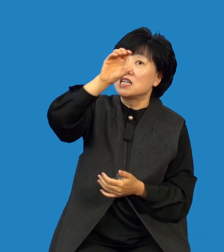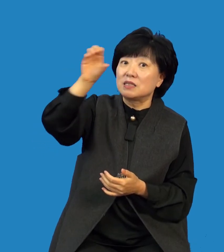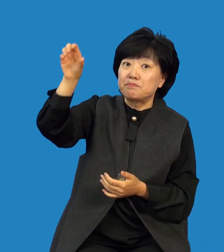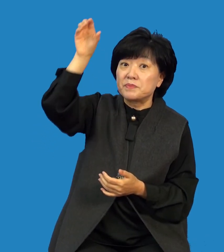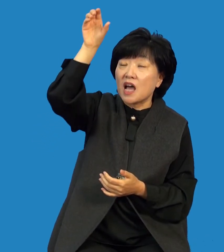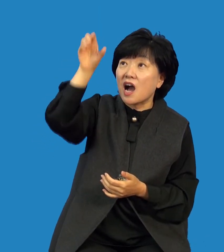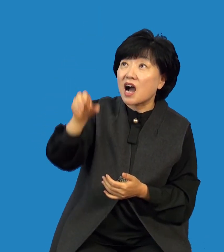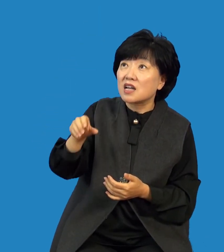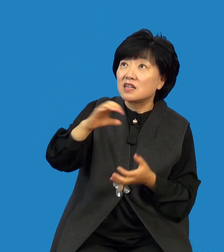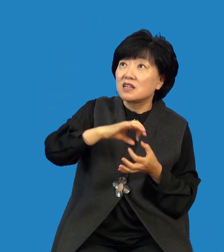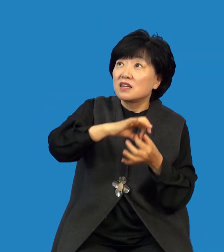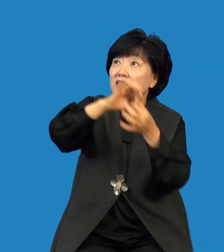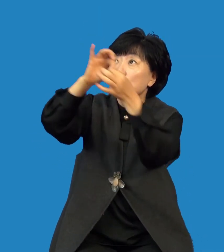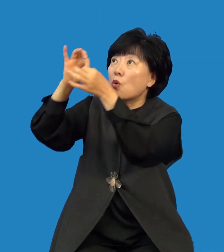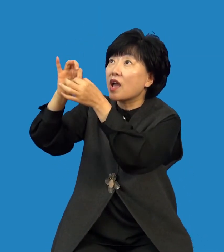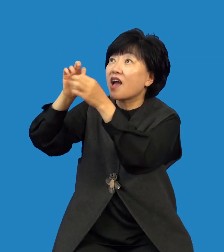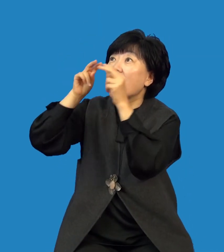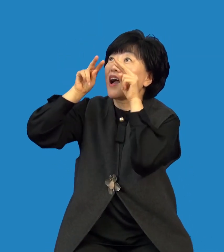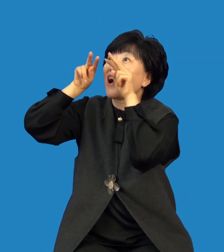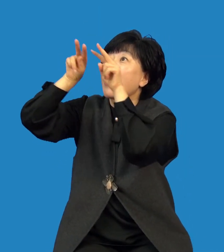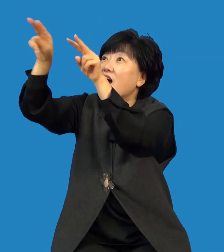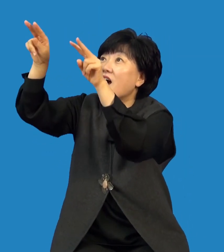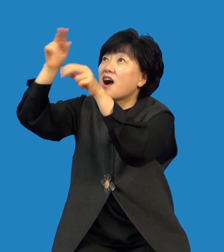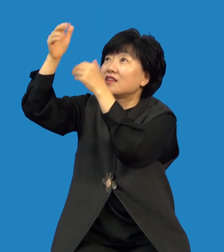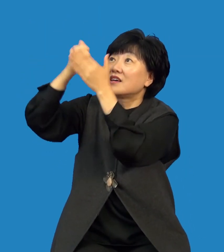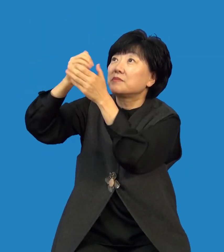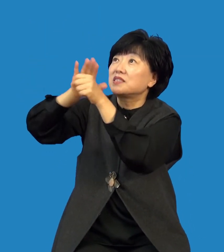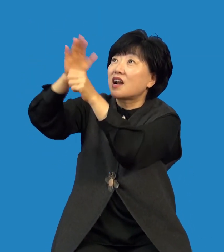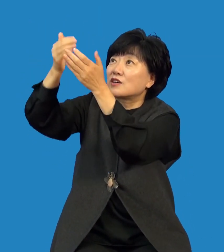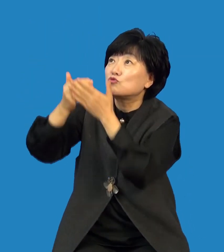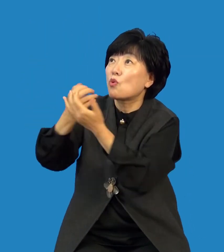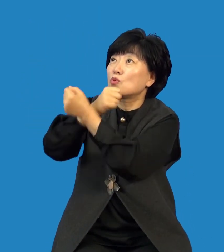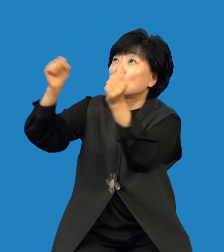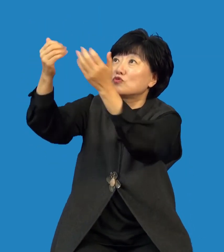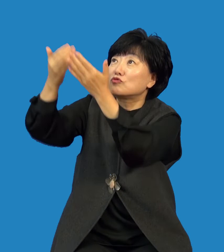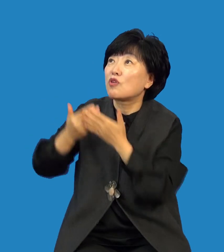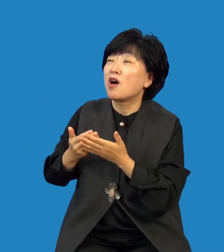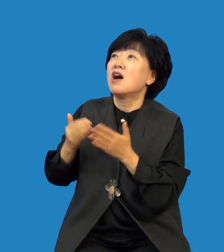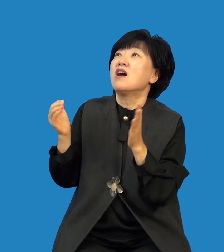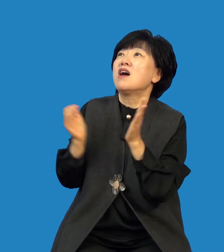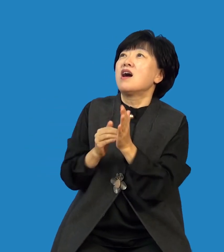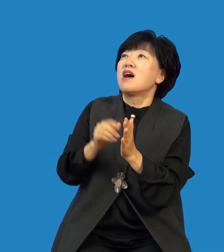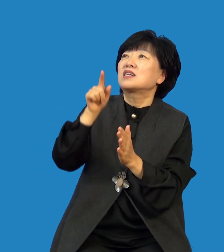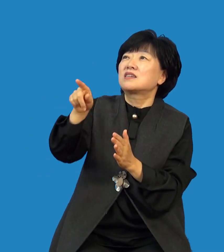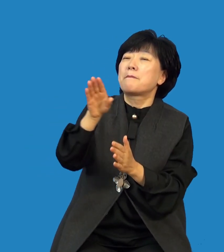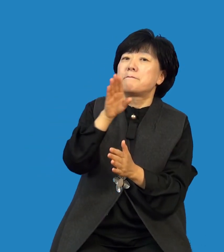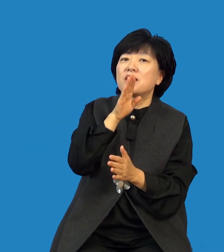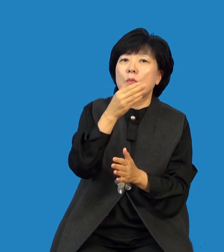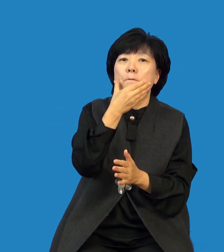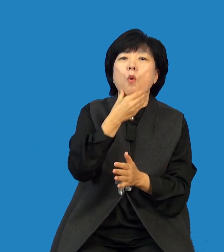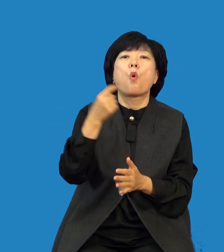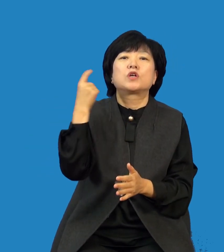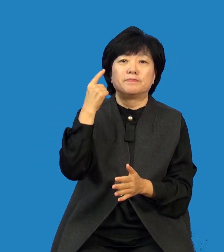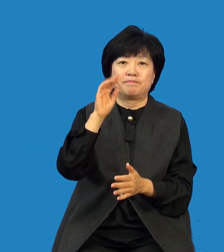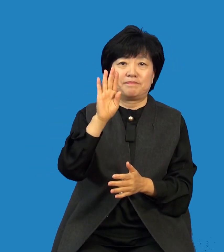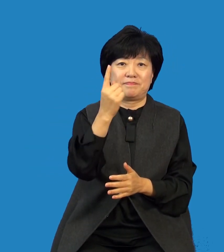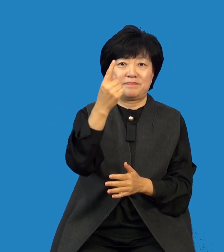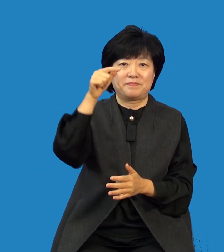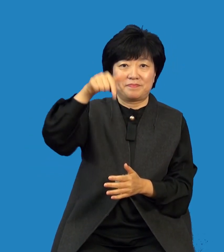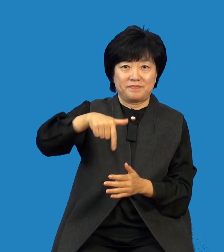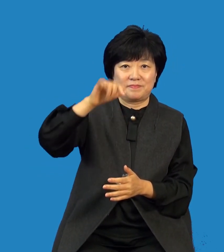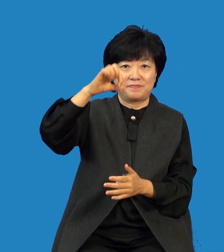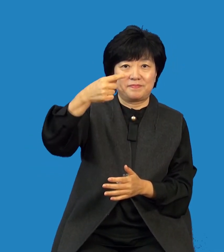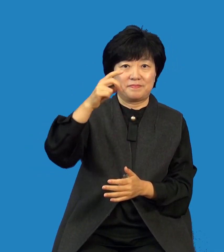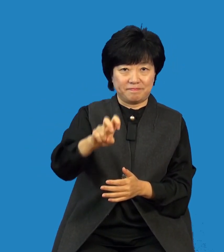거예요. 하나님이 살아계시고 그분이 너희를 부르고 계신다는 거야. 용서하셨다는 거야. 이게 복음인데 여러분, 이 복음 안으로 들어오는 순간 우리